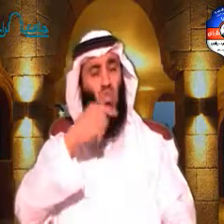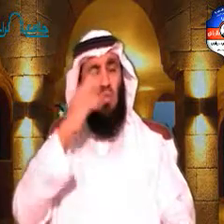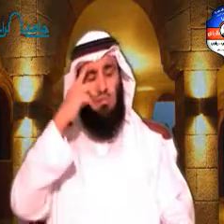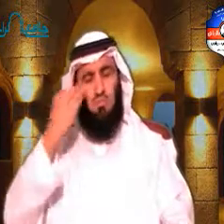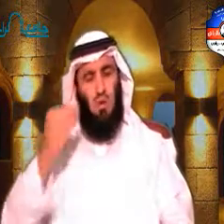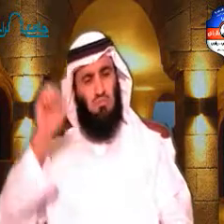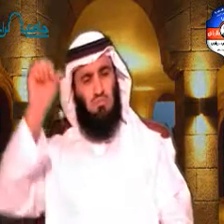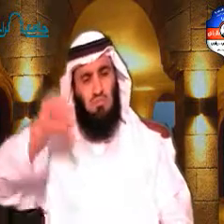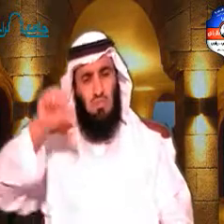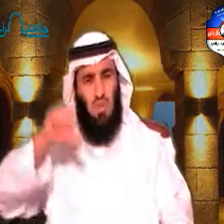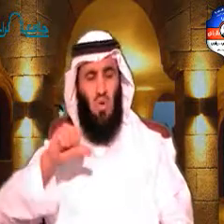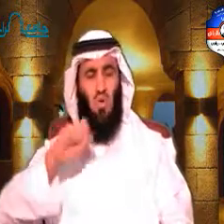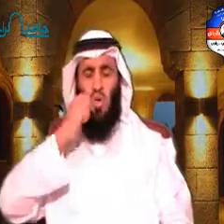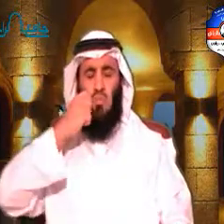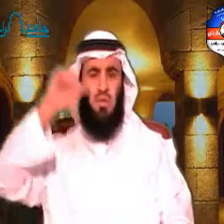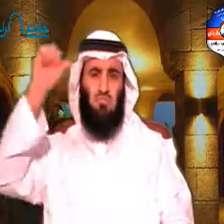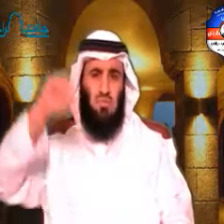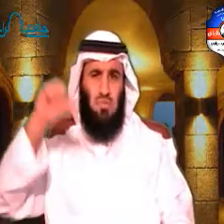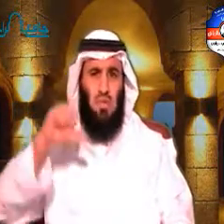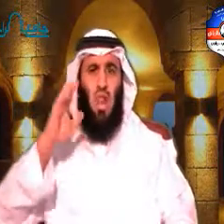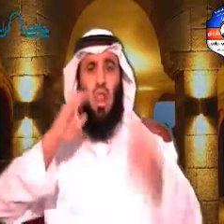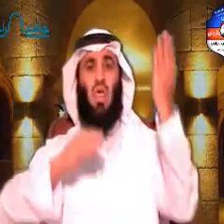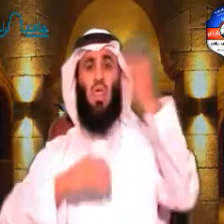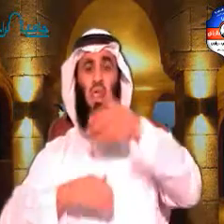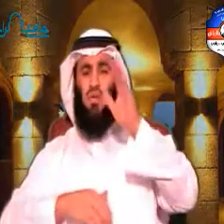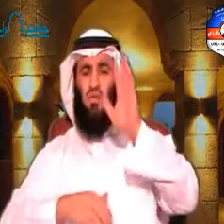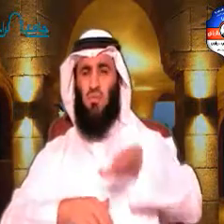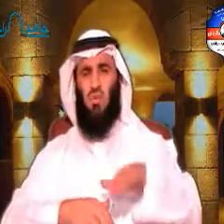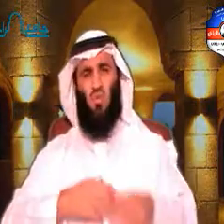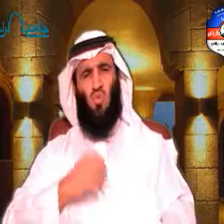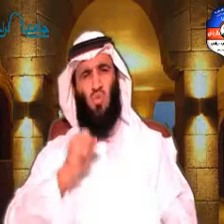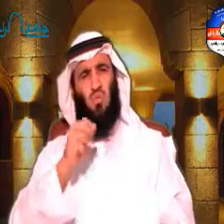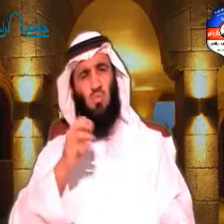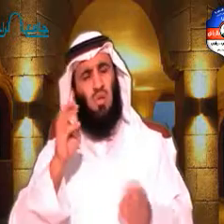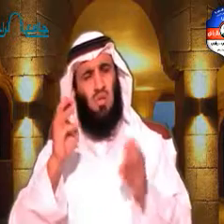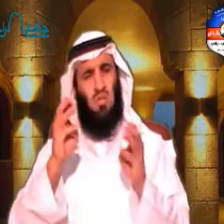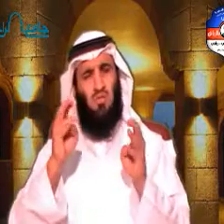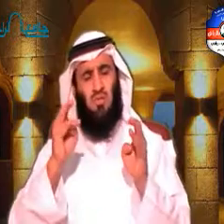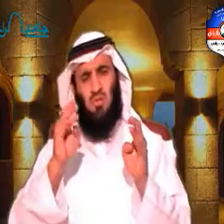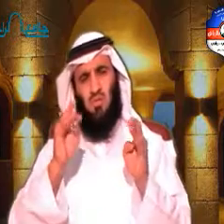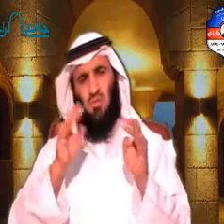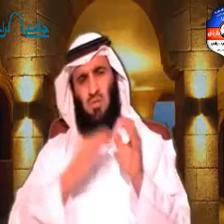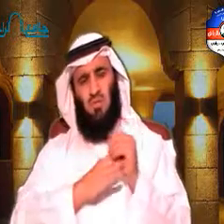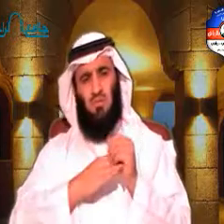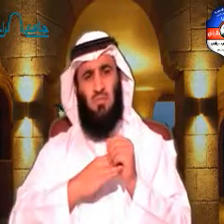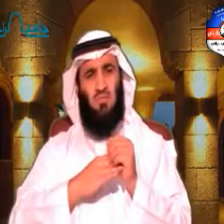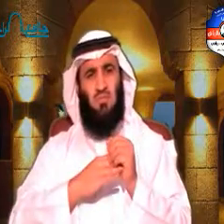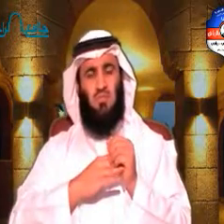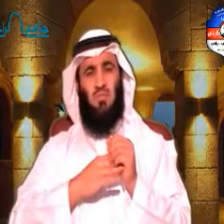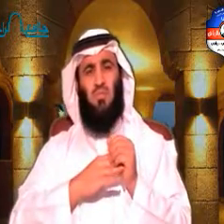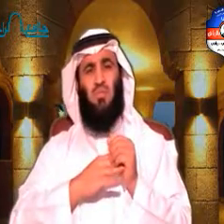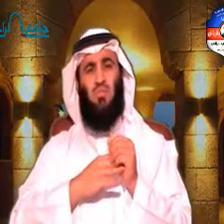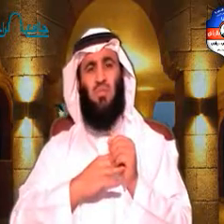بعد ذلك البدع والمحدثات متمثلة في الجبرية القائلين بالقدر،